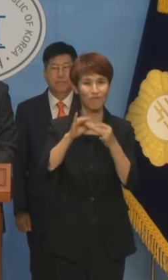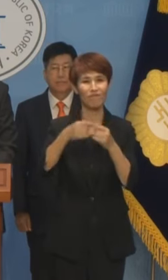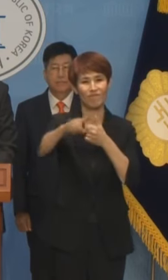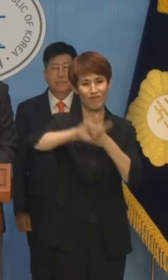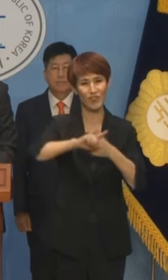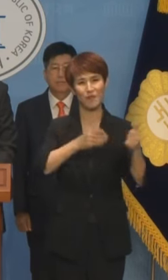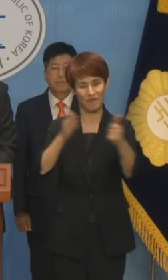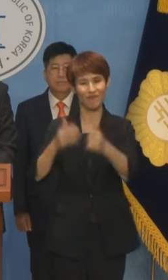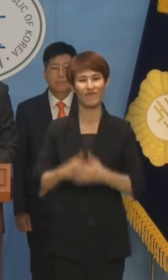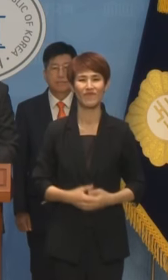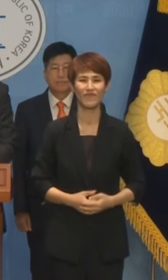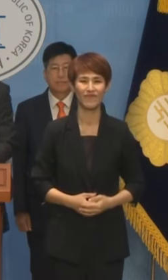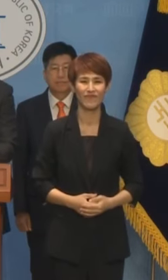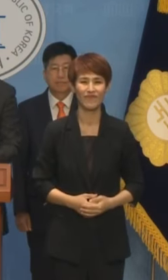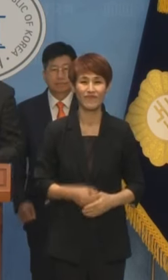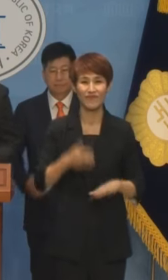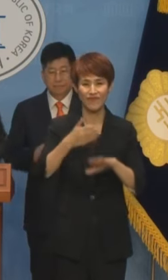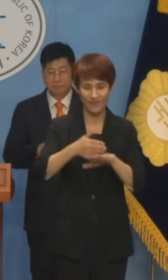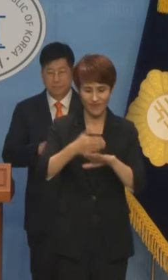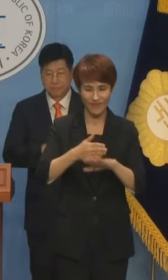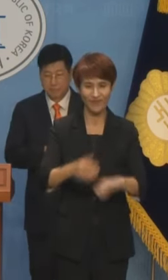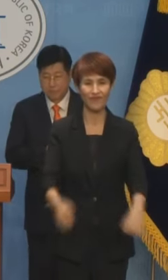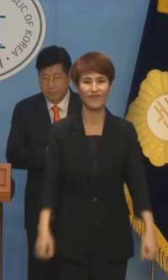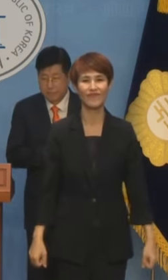바랍니다. 감사합니다.